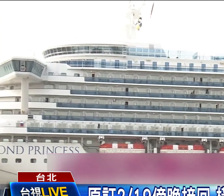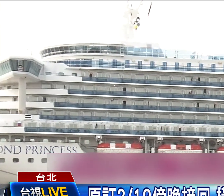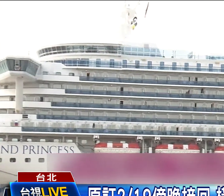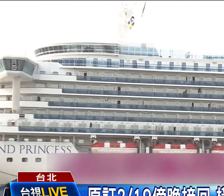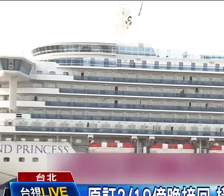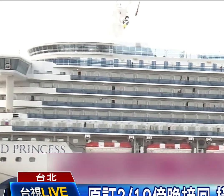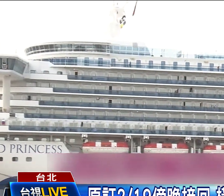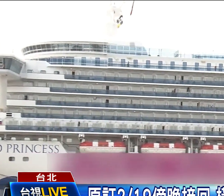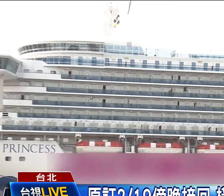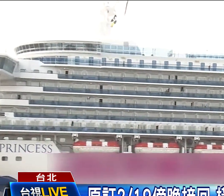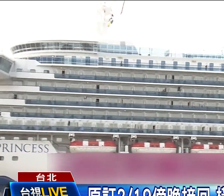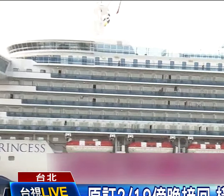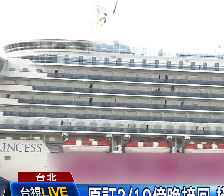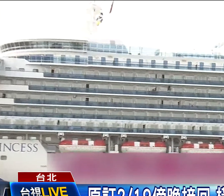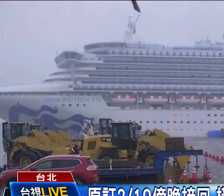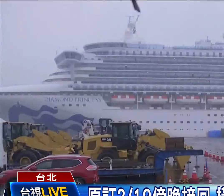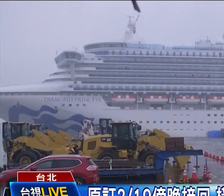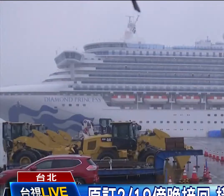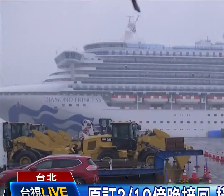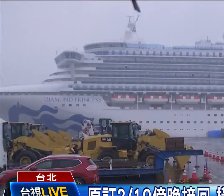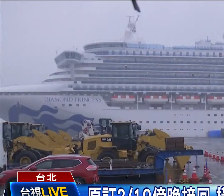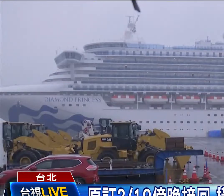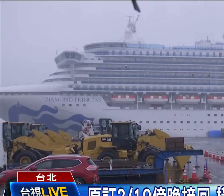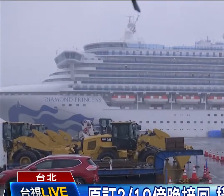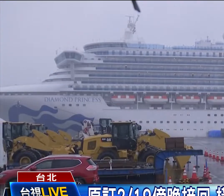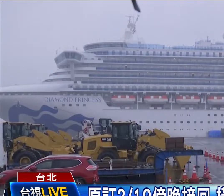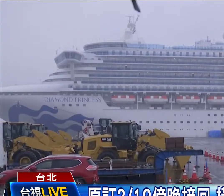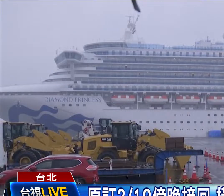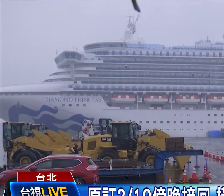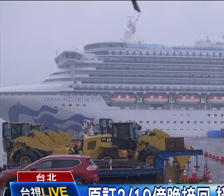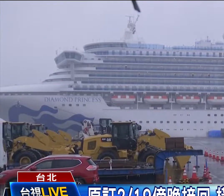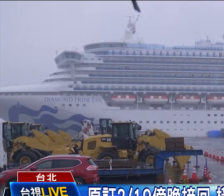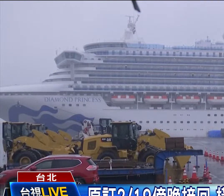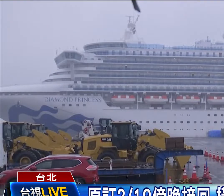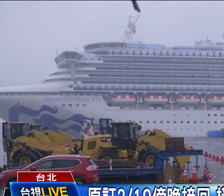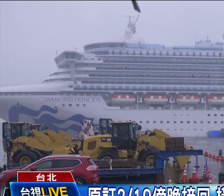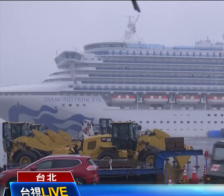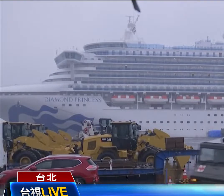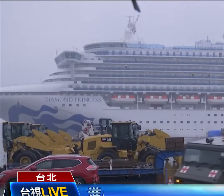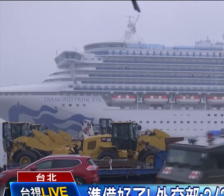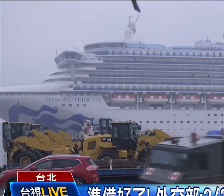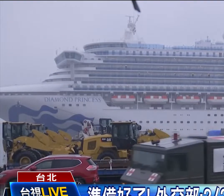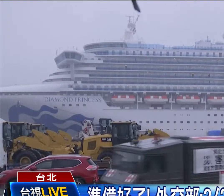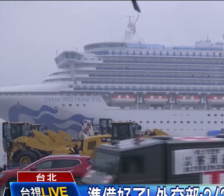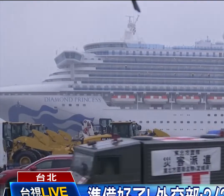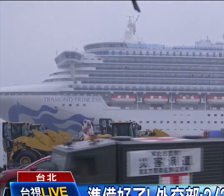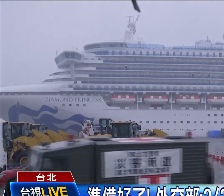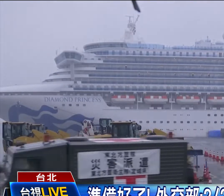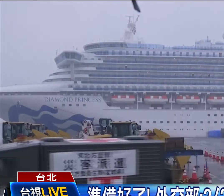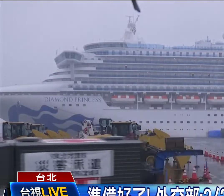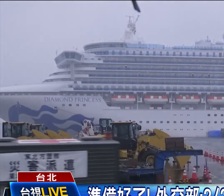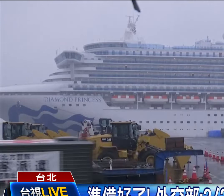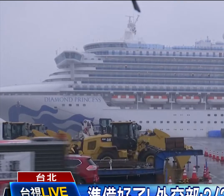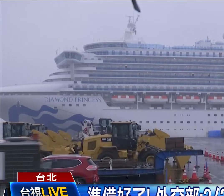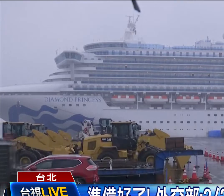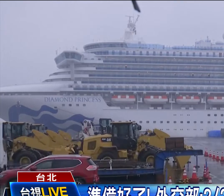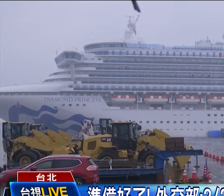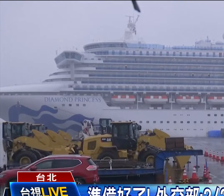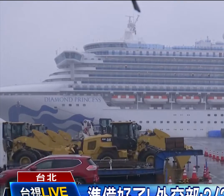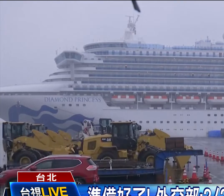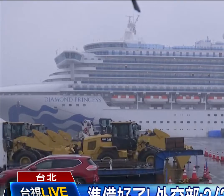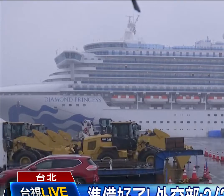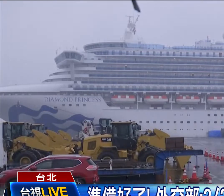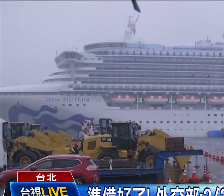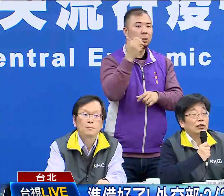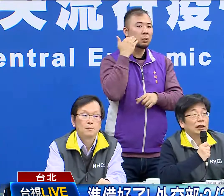上有22名台湾人，2名船员也是台湾人，其中4人确诊，2人有症状，2人没有症状，到时候包机返台隔离措